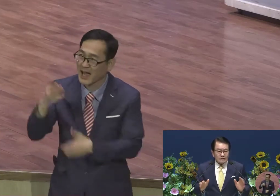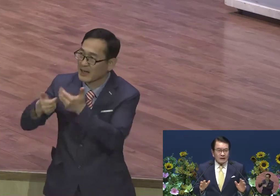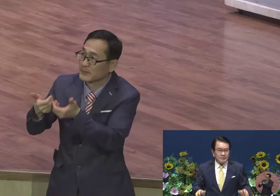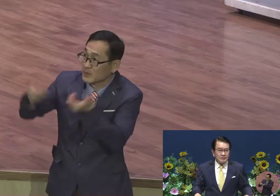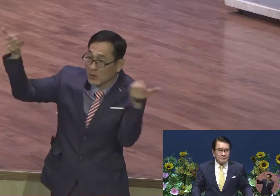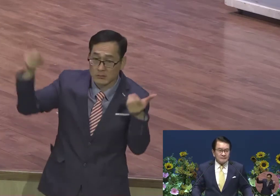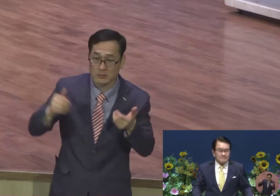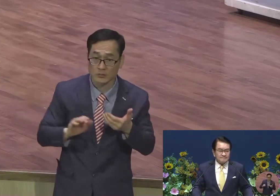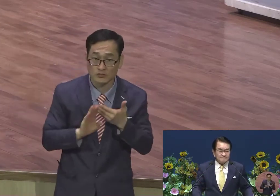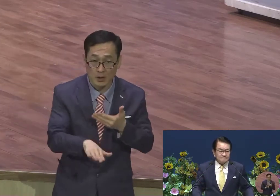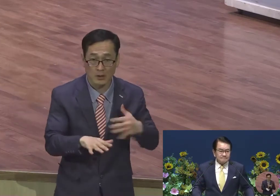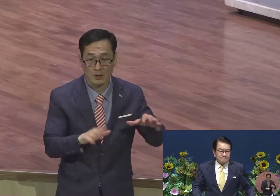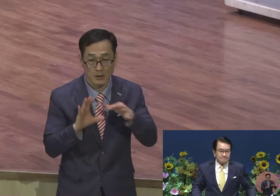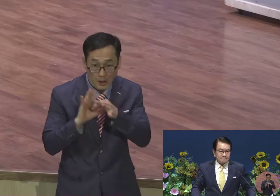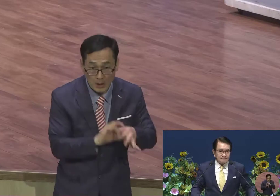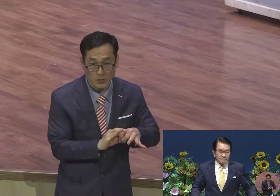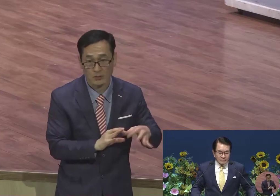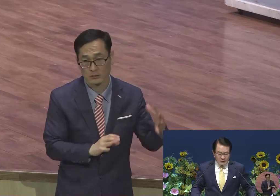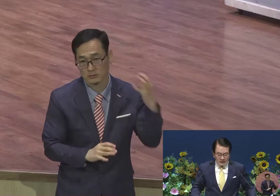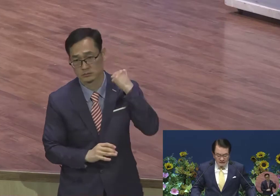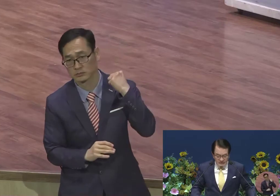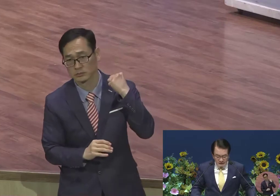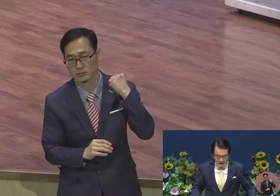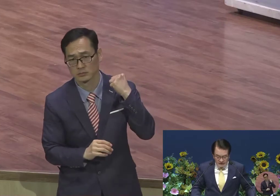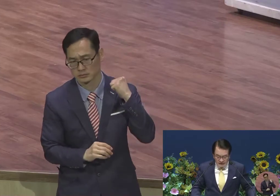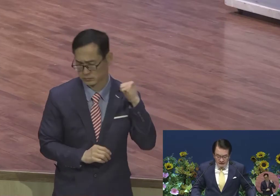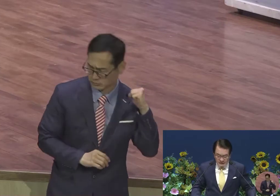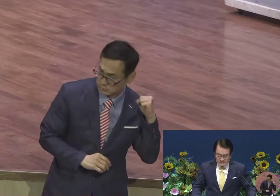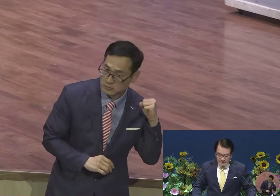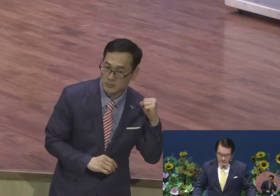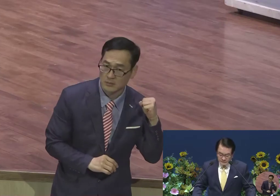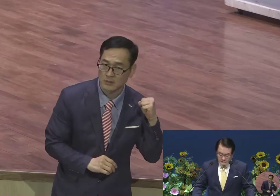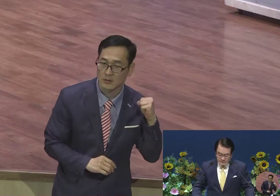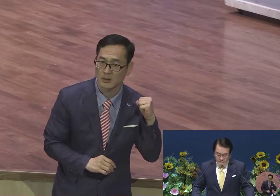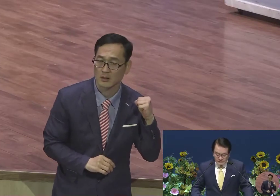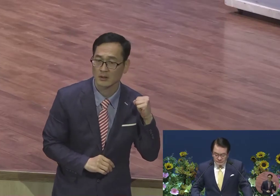잡혀 있어요. 잡혀. 다스리라 했는데